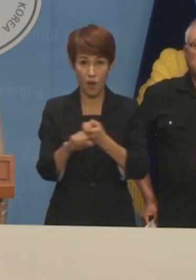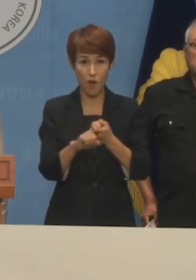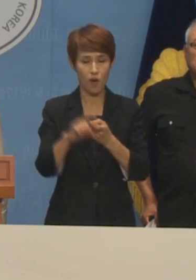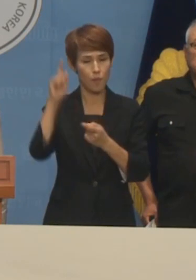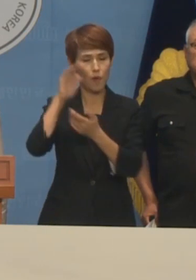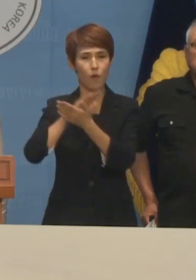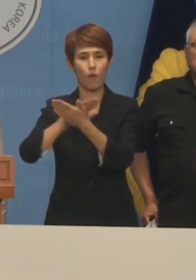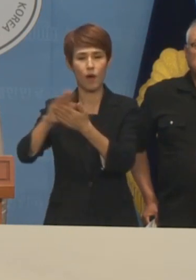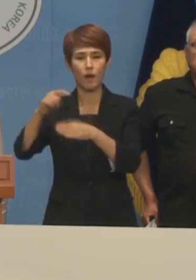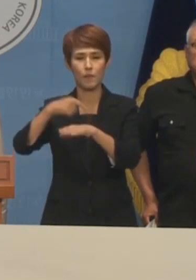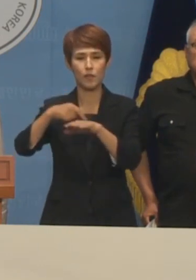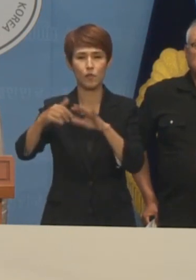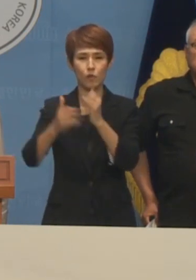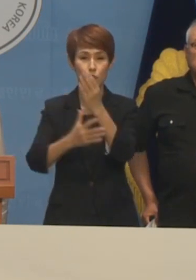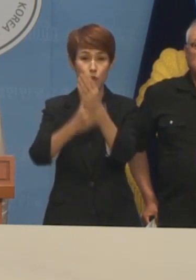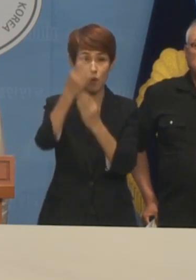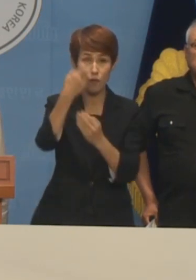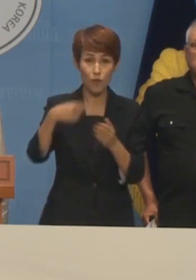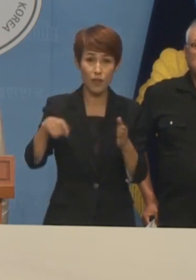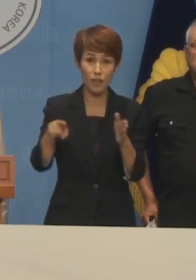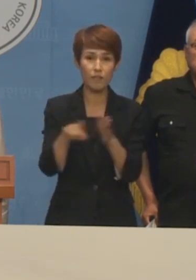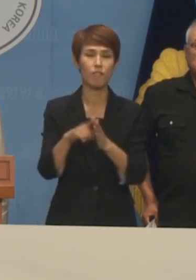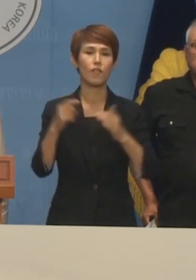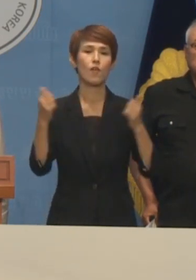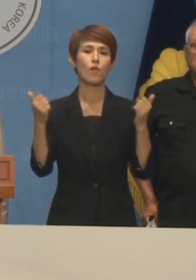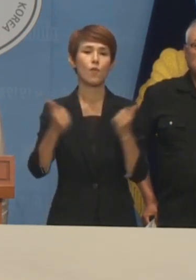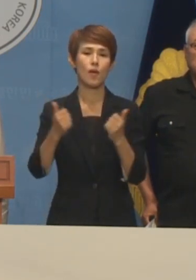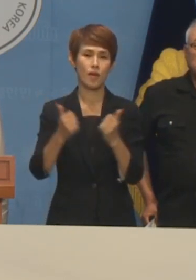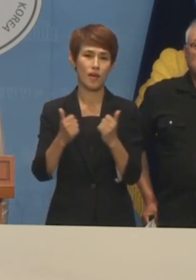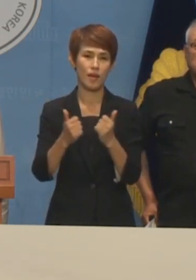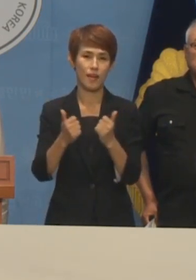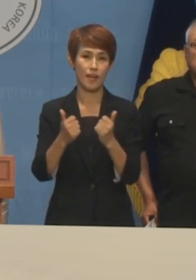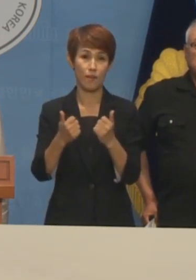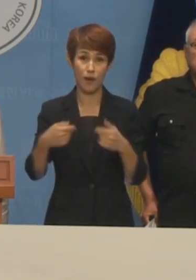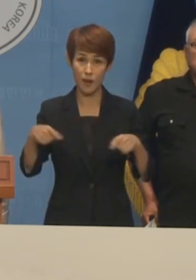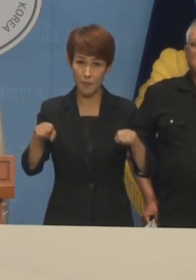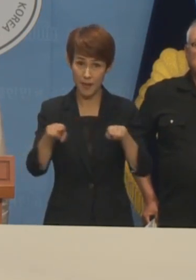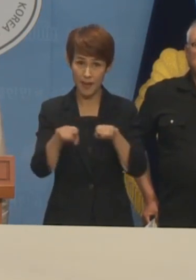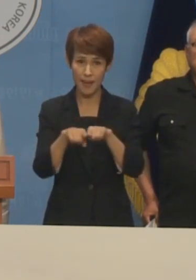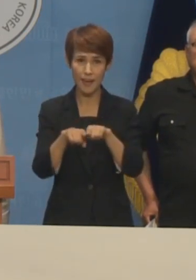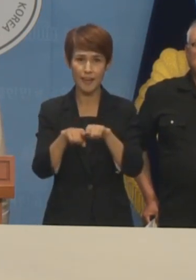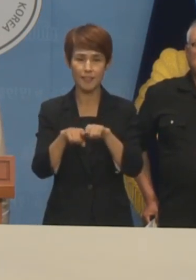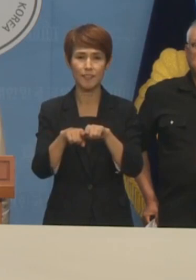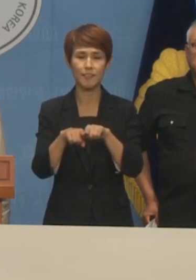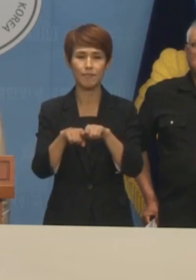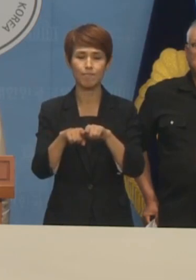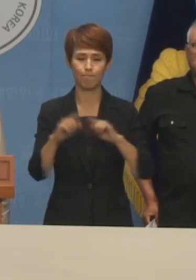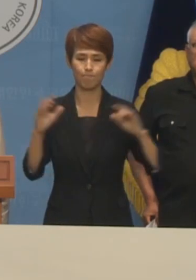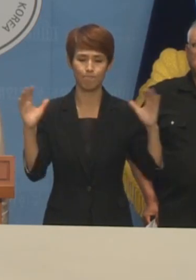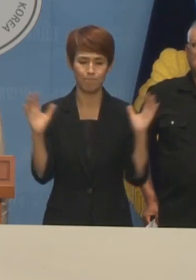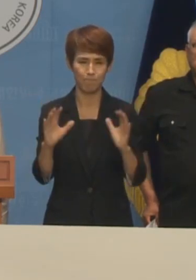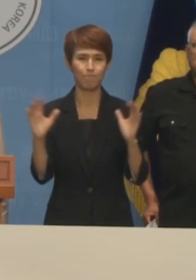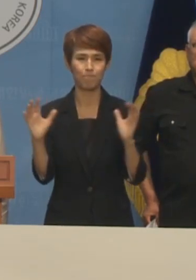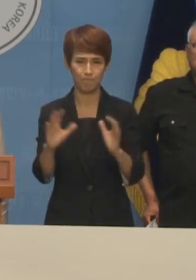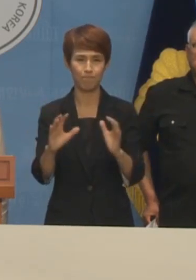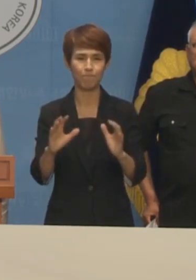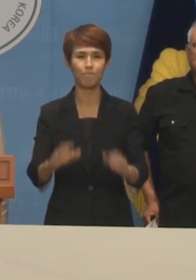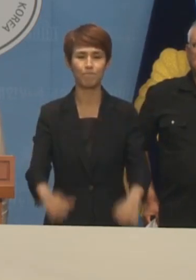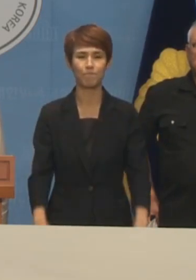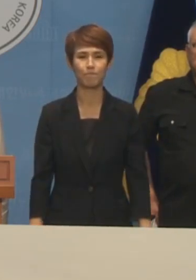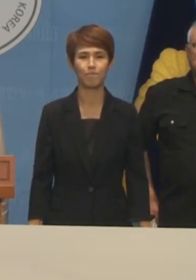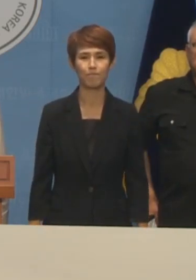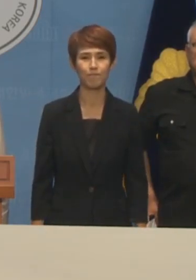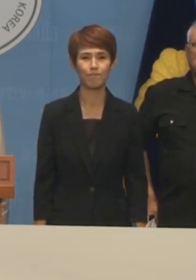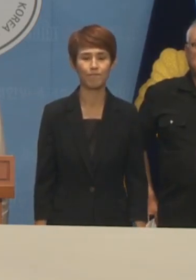평화와 민족 통일을 위한 원탁회의와 함께 집단 지성을 모으기로 했습니다.